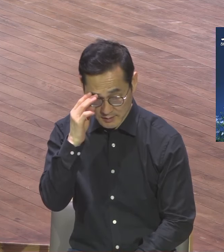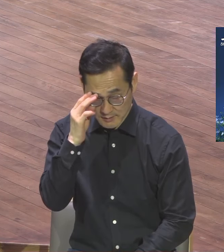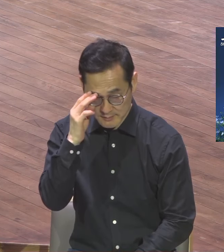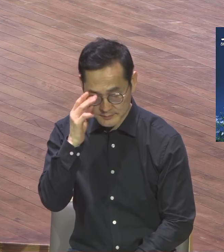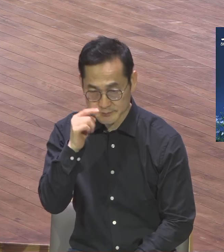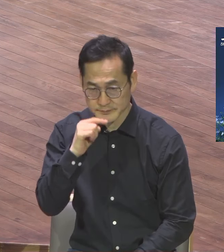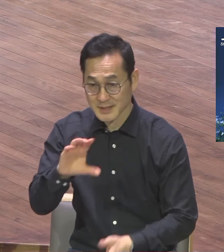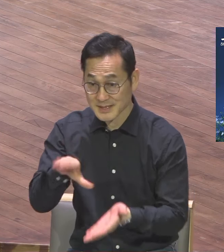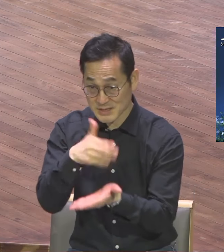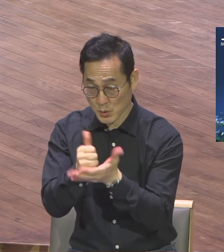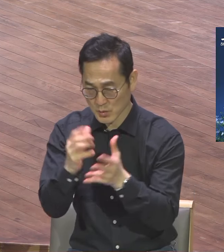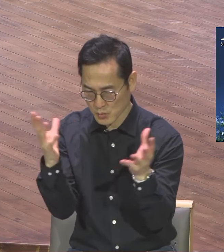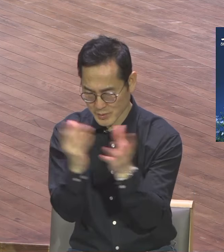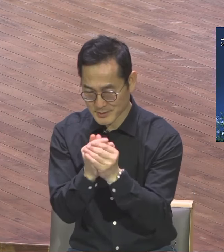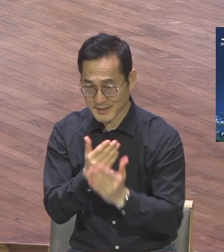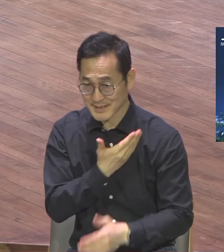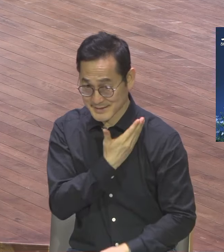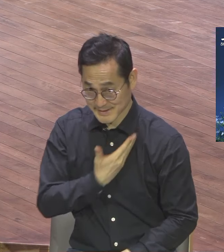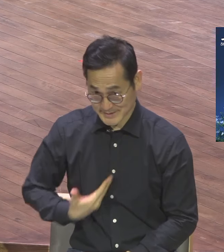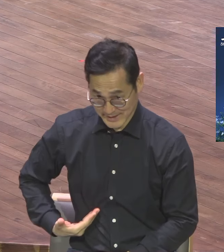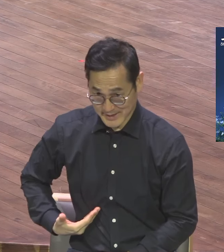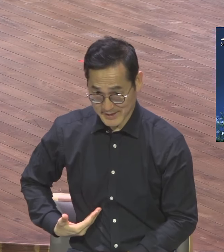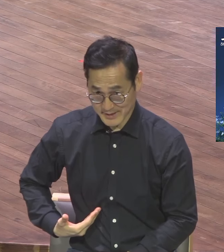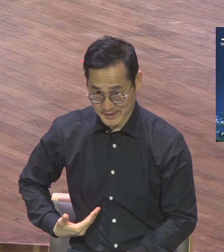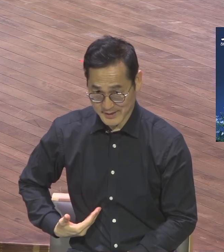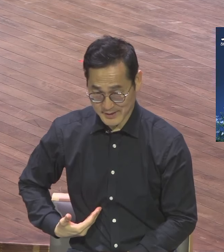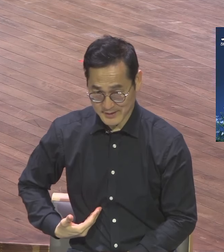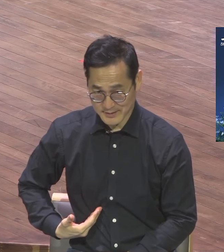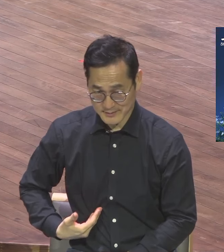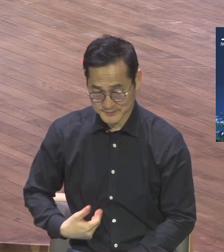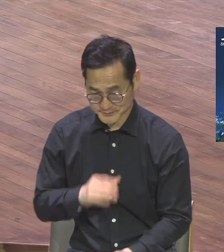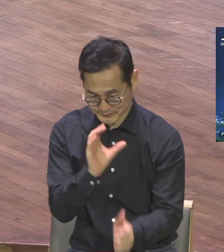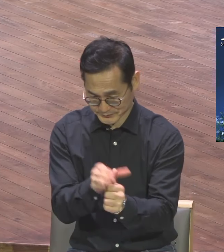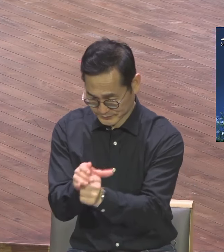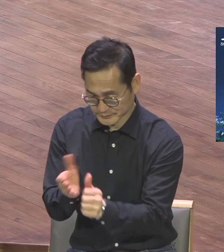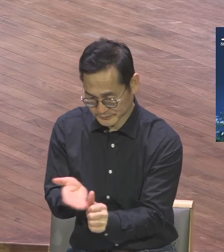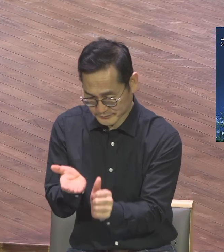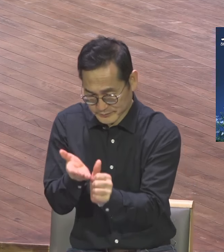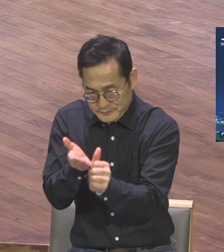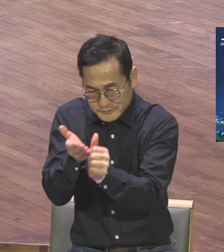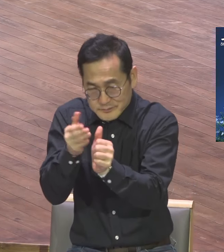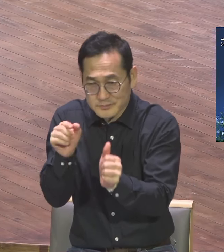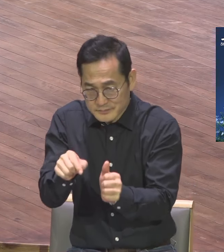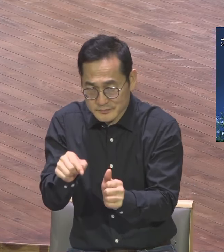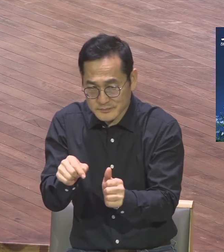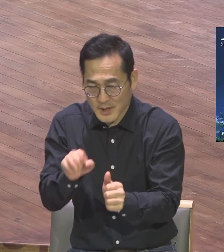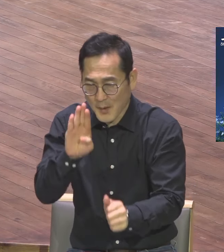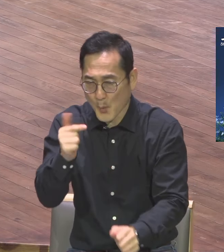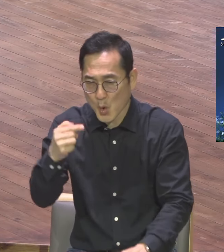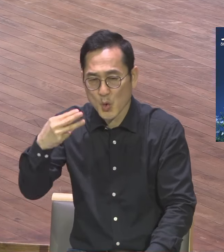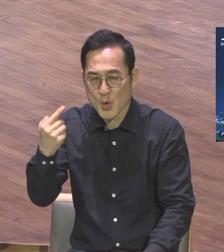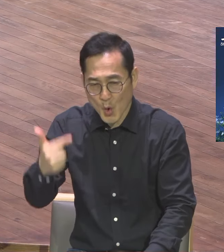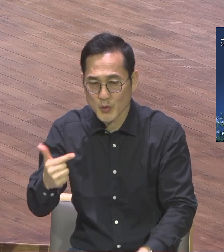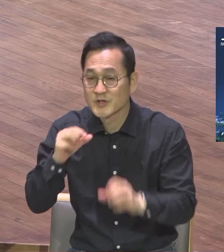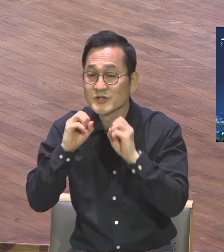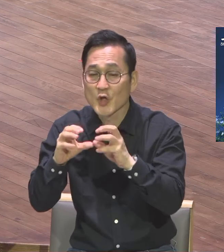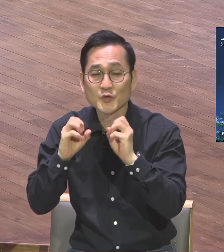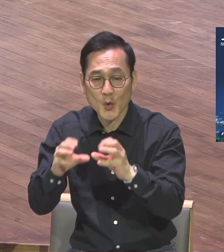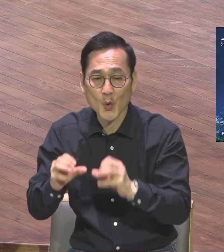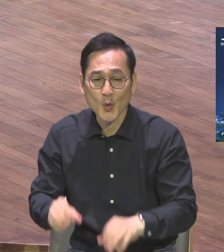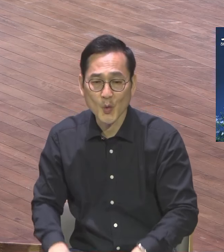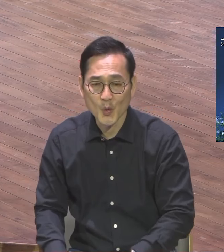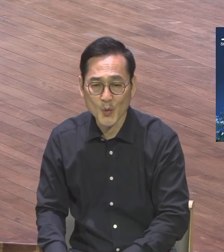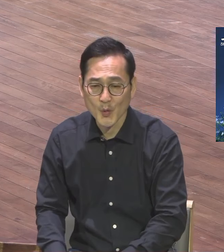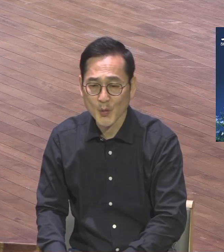그리스도의 절대 제자를 세우는 본론 성교를 하라. 제가 제목을 본론 성교라고 강의를